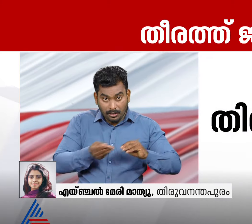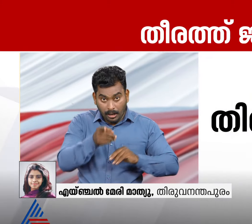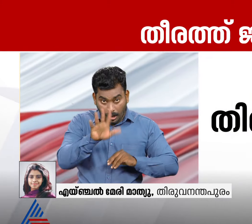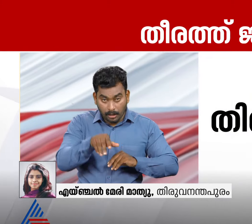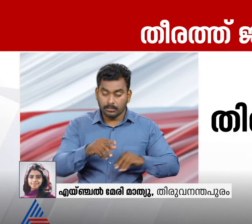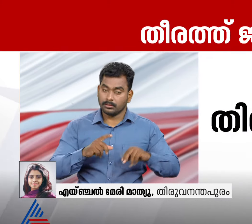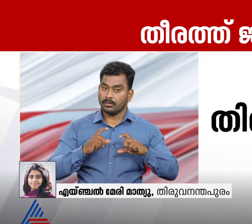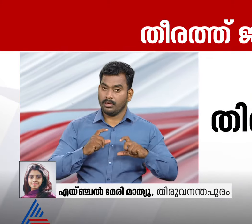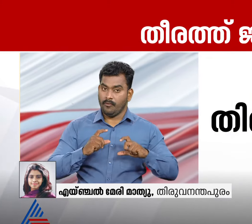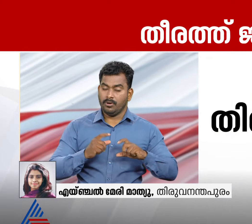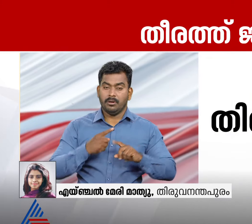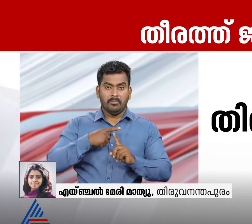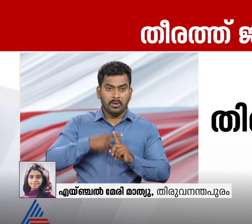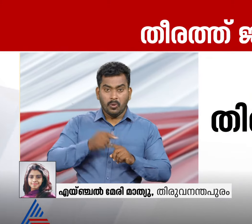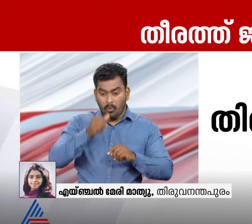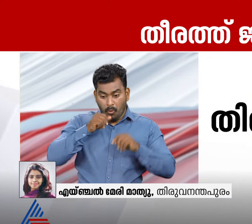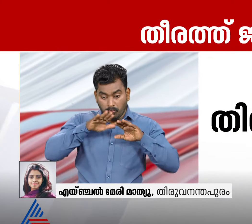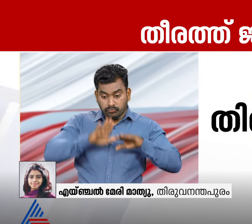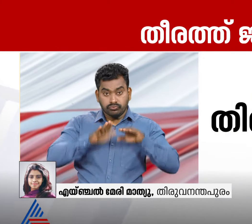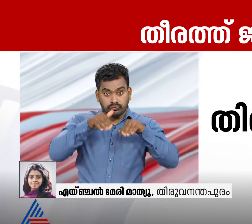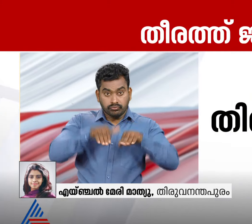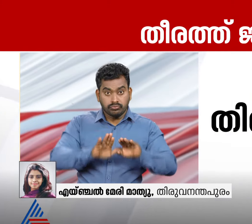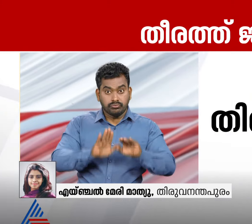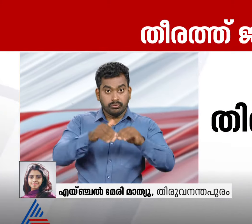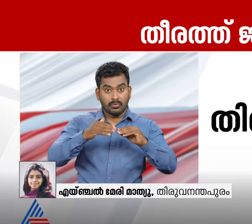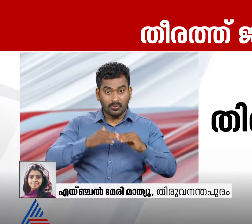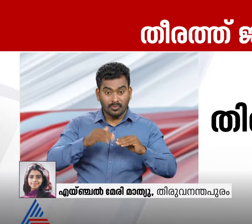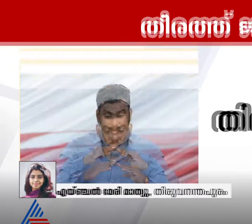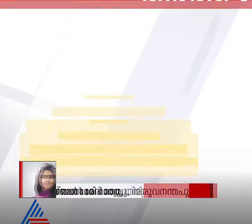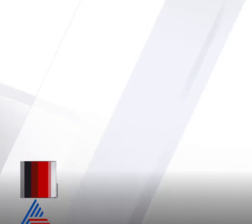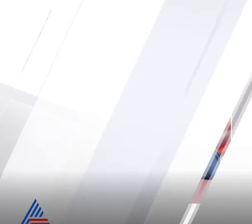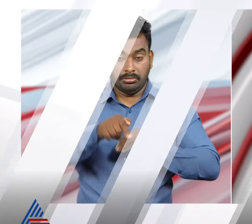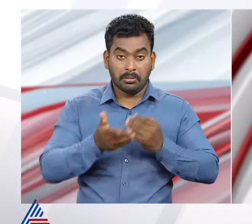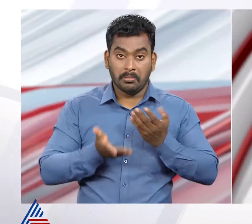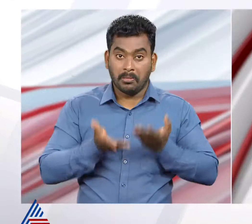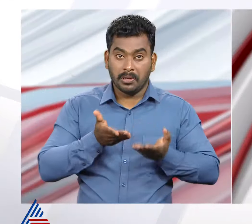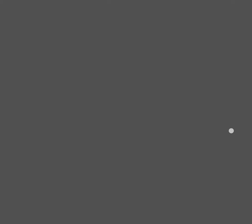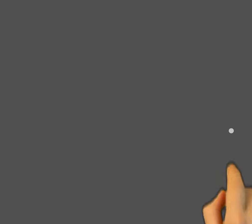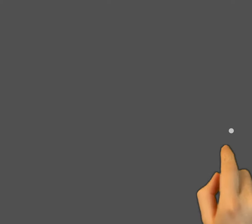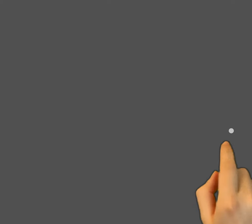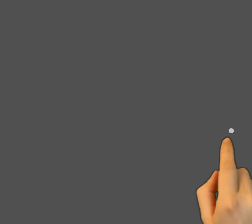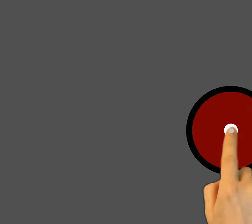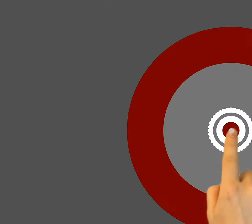കടലാക്രമണ സാധ്യത മുന്നിൽ കാണണം. രജനി, ശരി. ഏഞ്ചൽ മേരി മാത്യു വിവരങ്ങൾ നൽകിയത്.